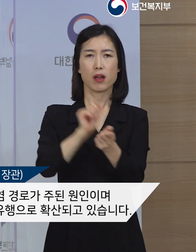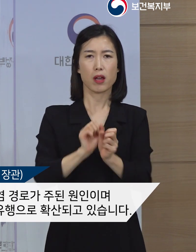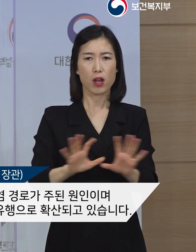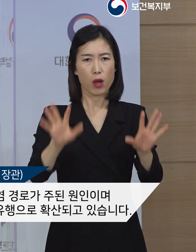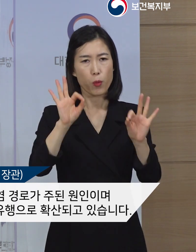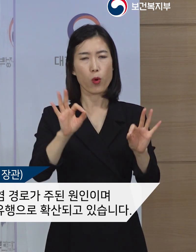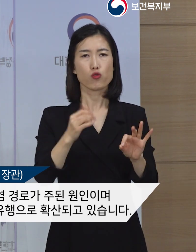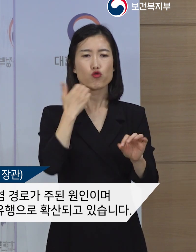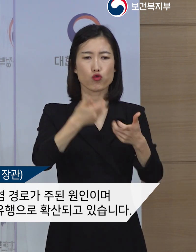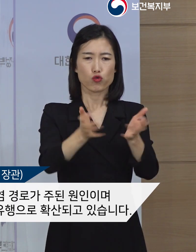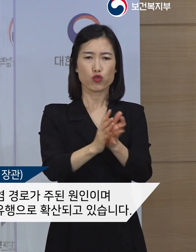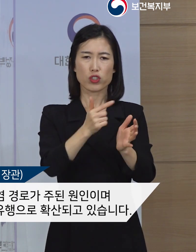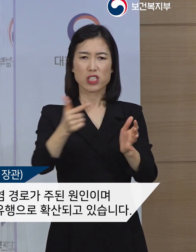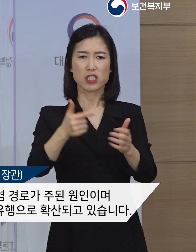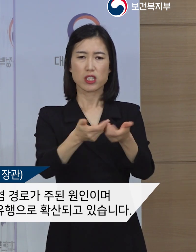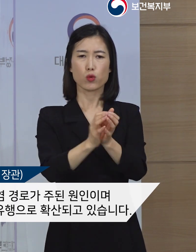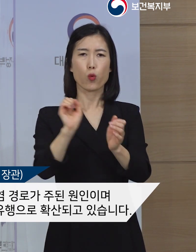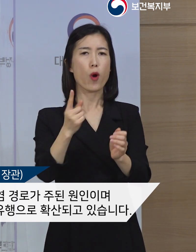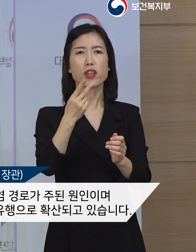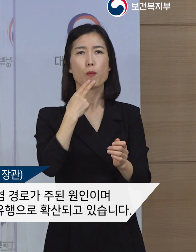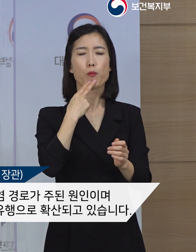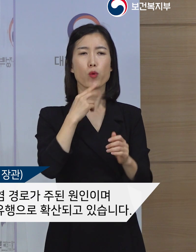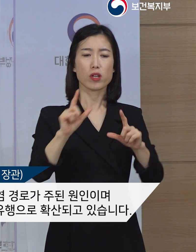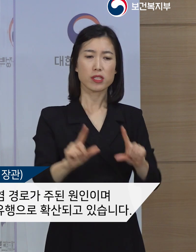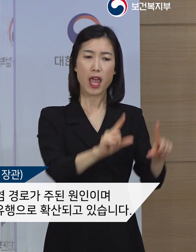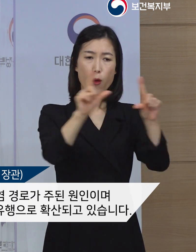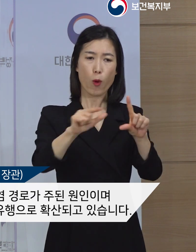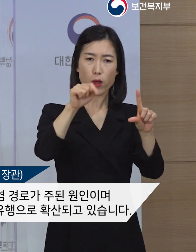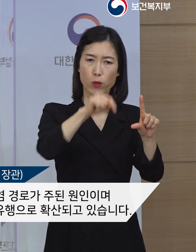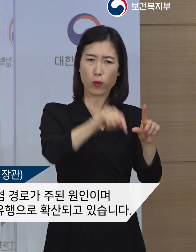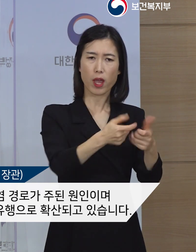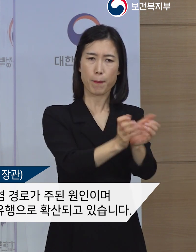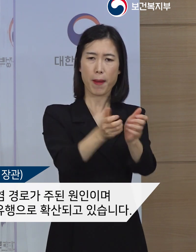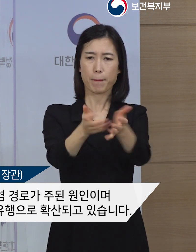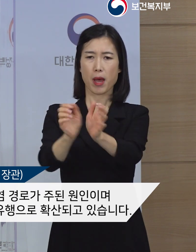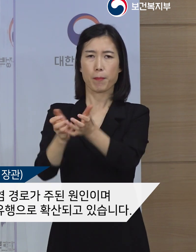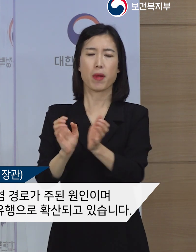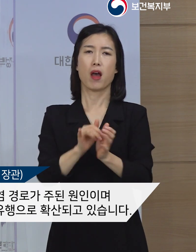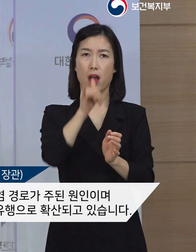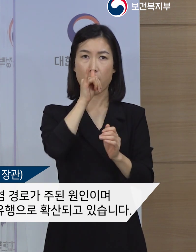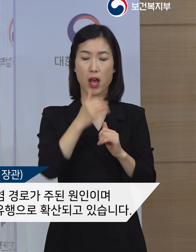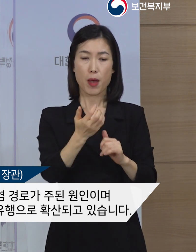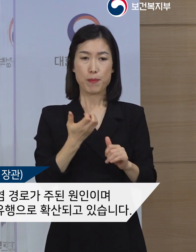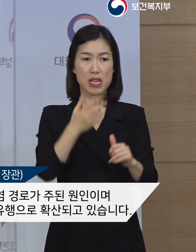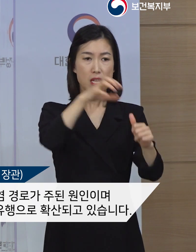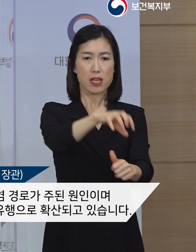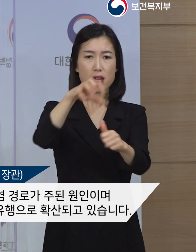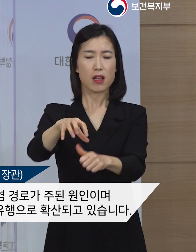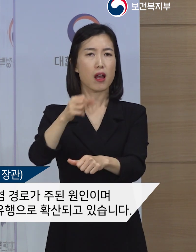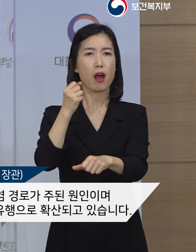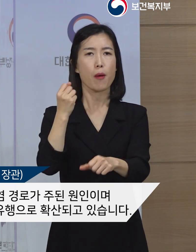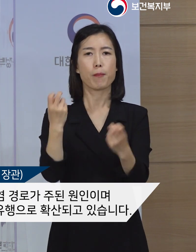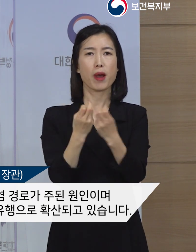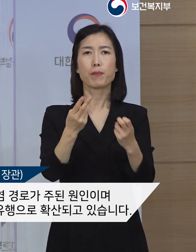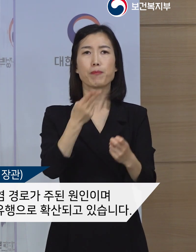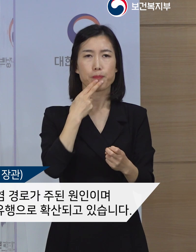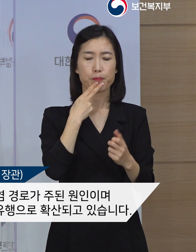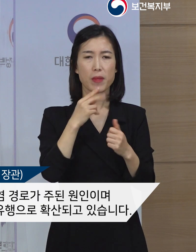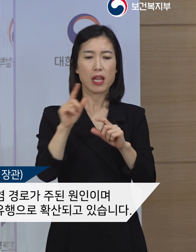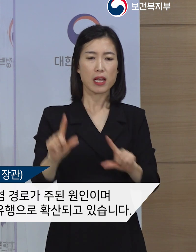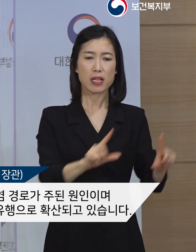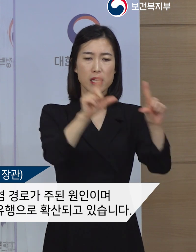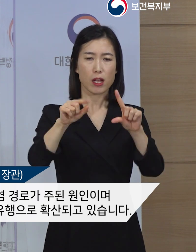속의 다양한 감염 경로가 주된 원인이며 선제 조치를 할 중심 집단이 없고 일상 속의